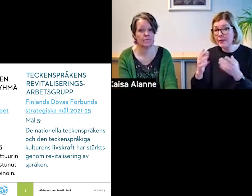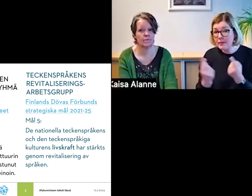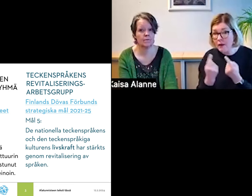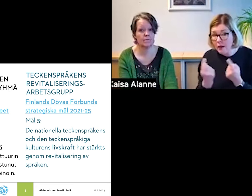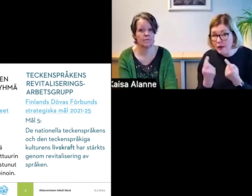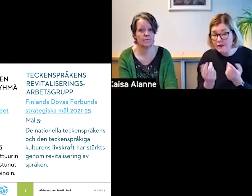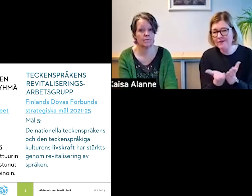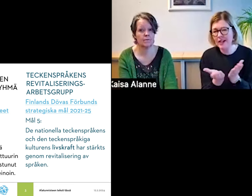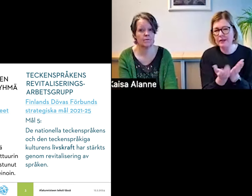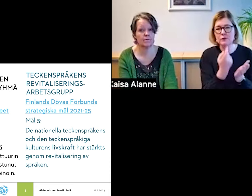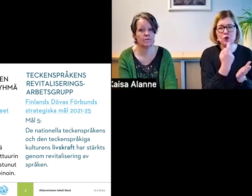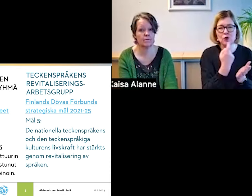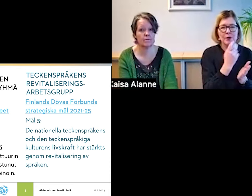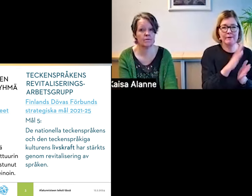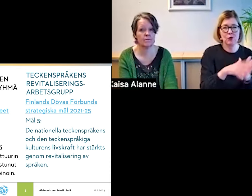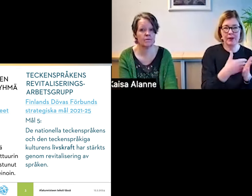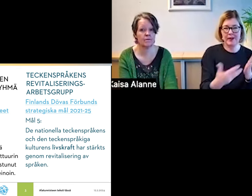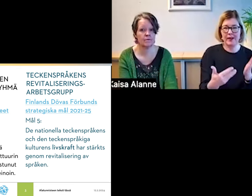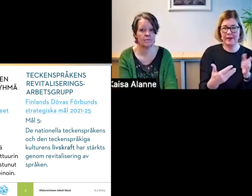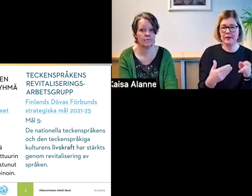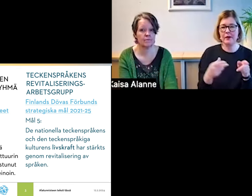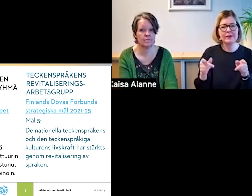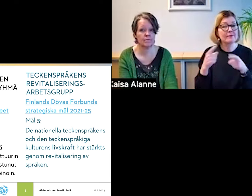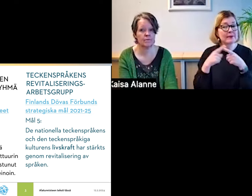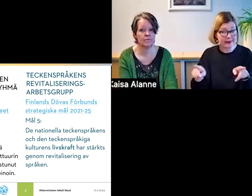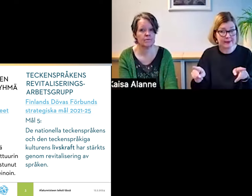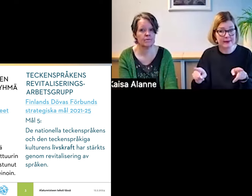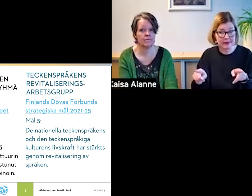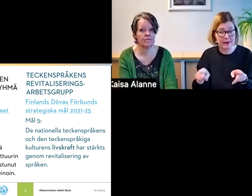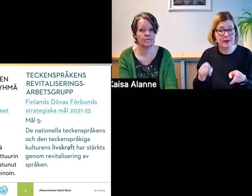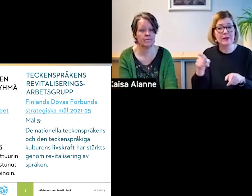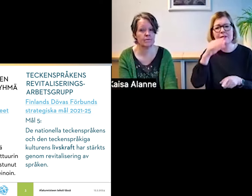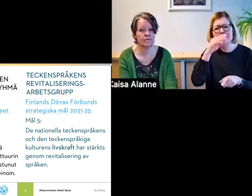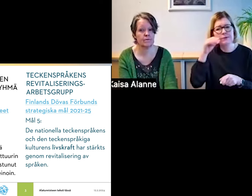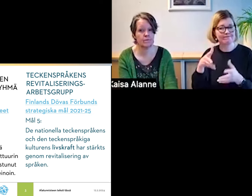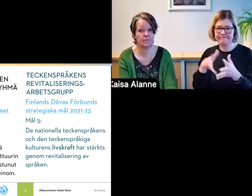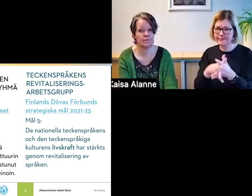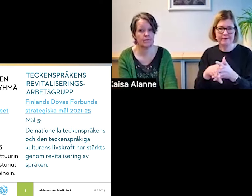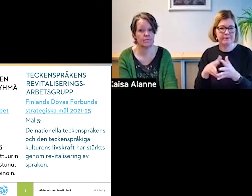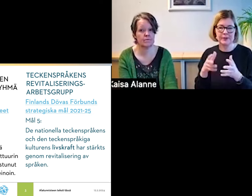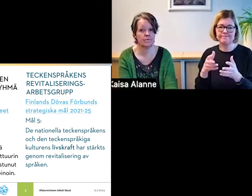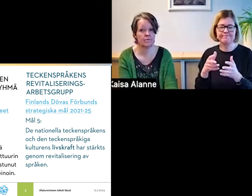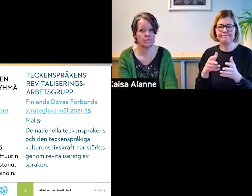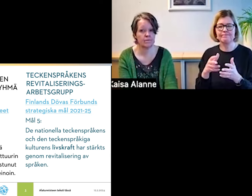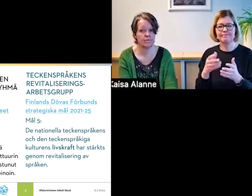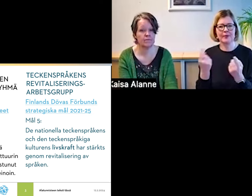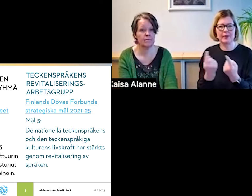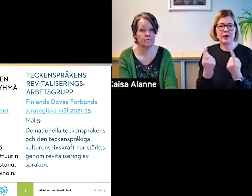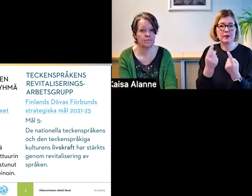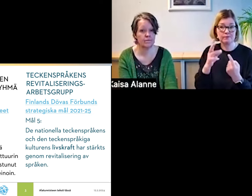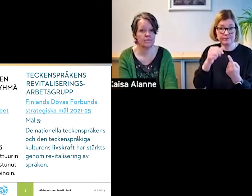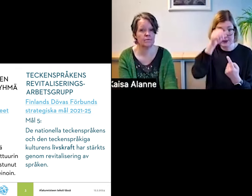niiden aiheiden mukaan. Ja sitten täytyy muistaa myös suomenruotsalaisen viittomakielen tilanne, joka on kuitenkin